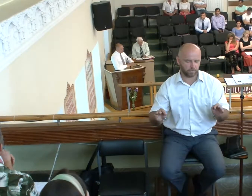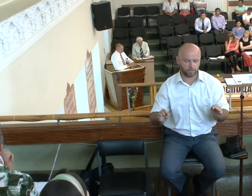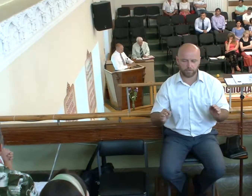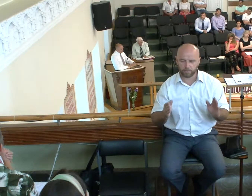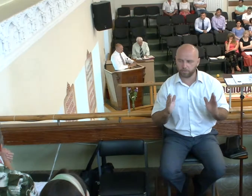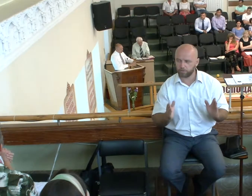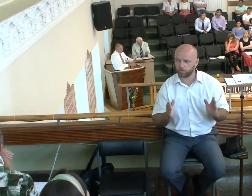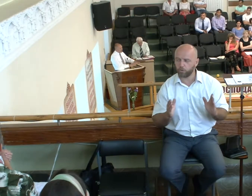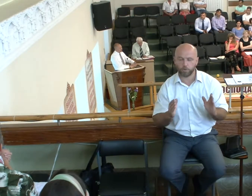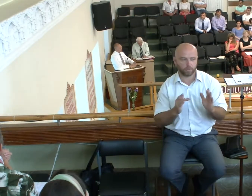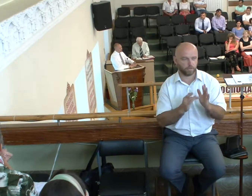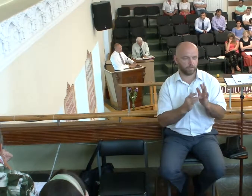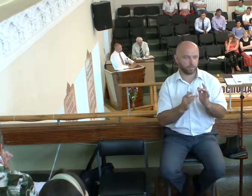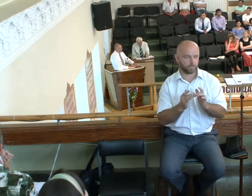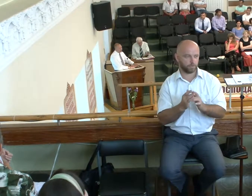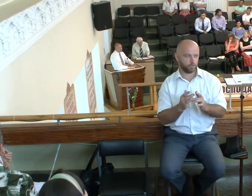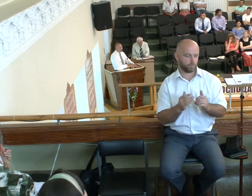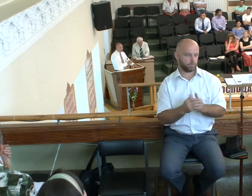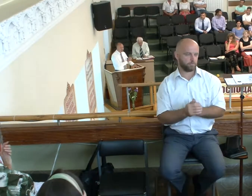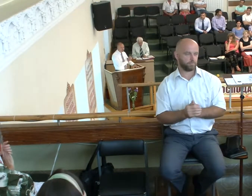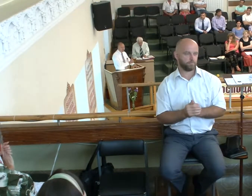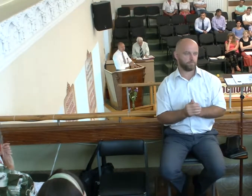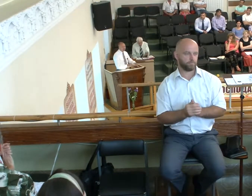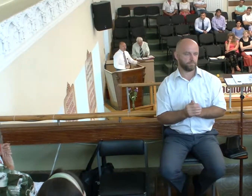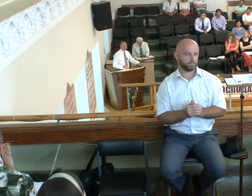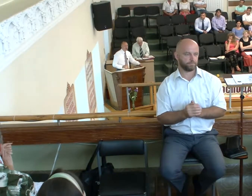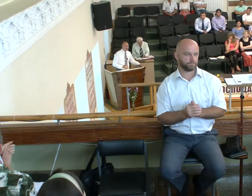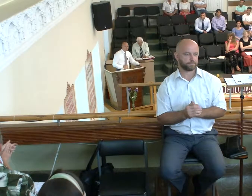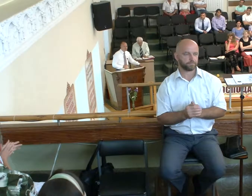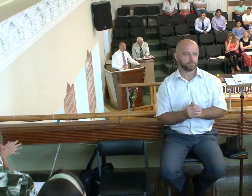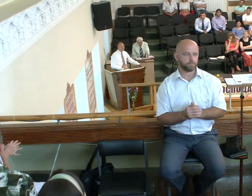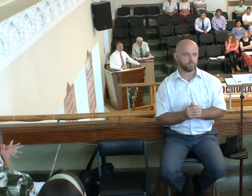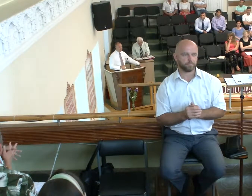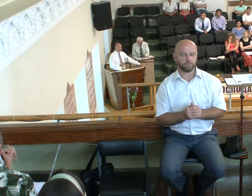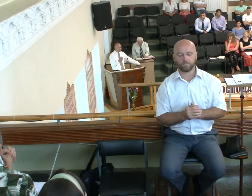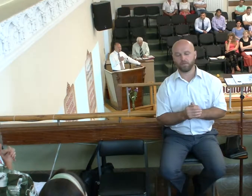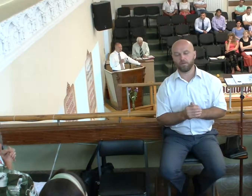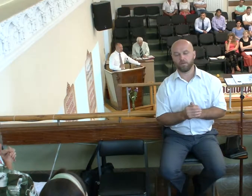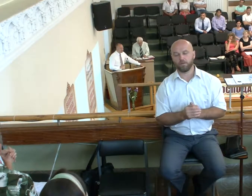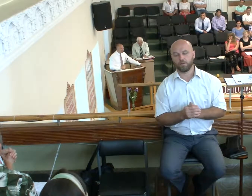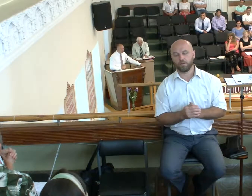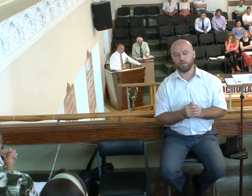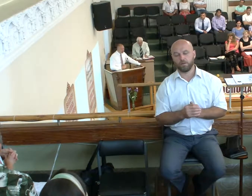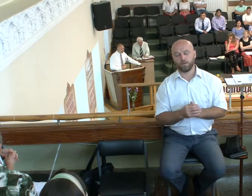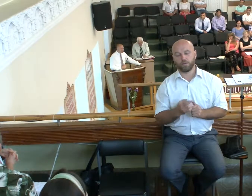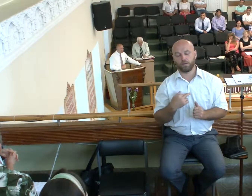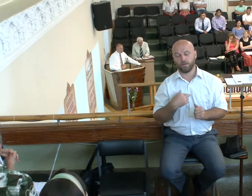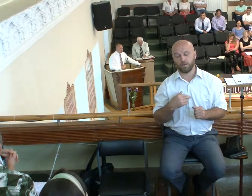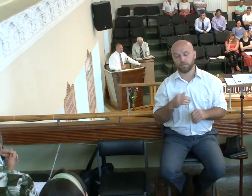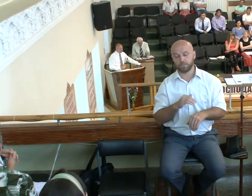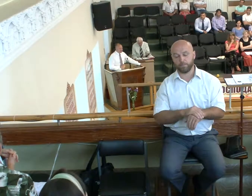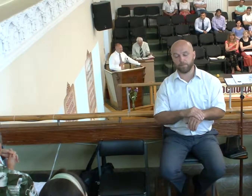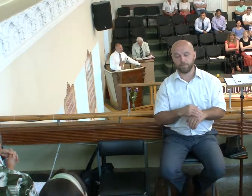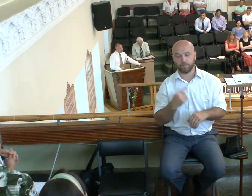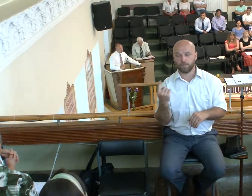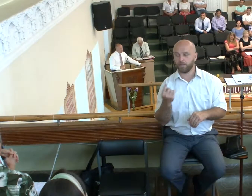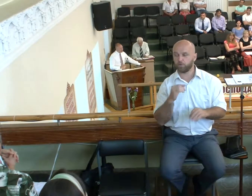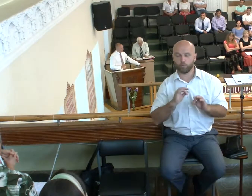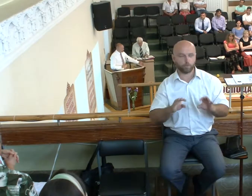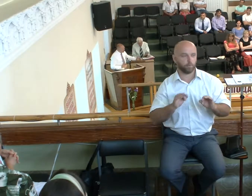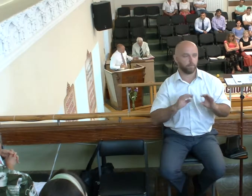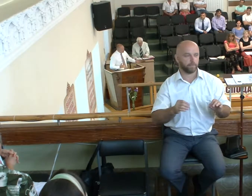ставил на белую салфетку чашку кофе. Чашку черного кофе. И вот